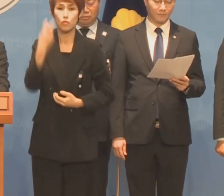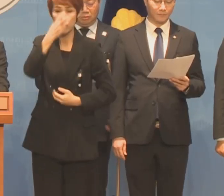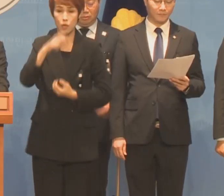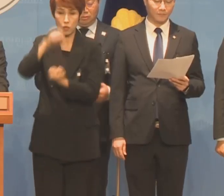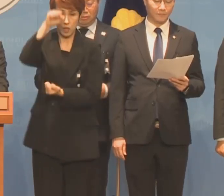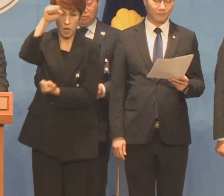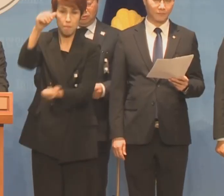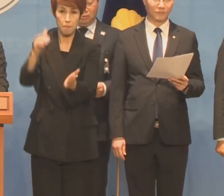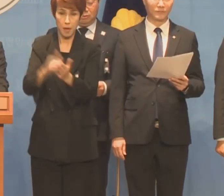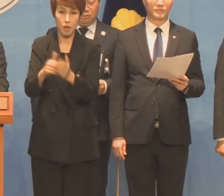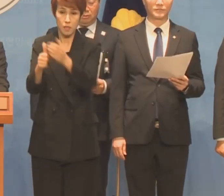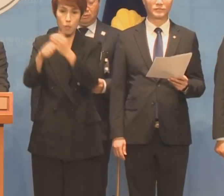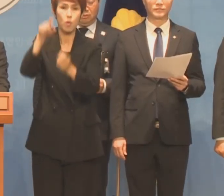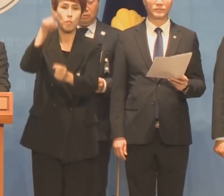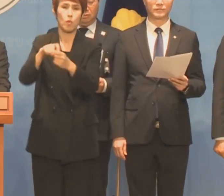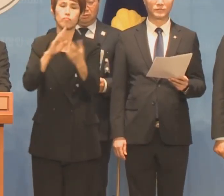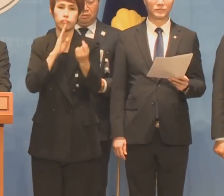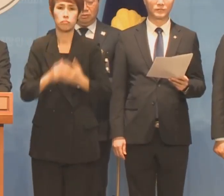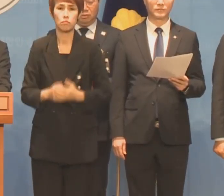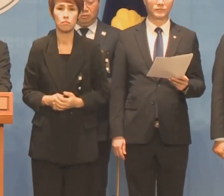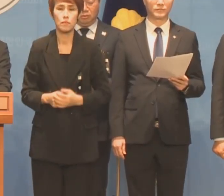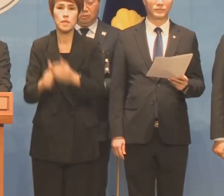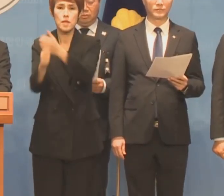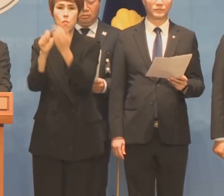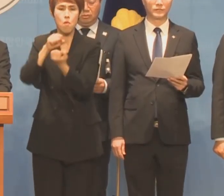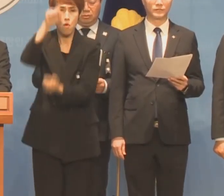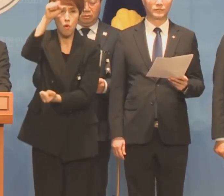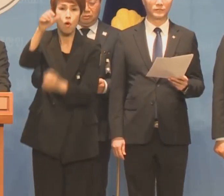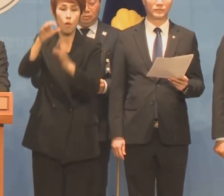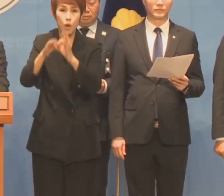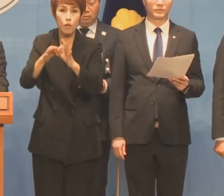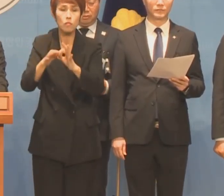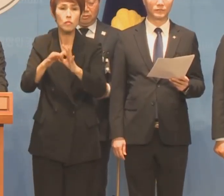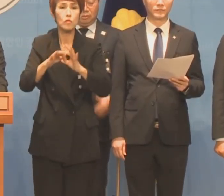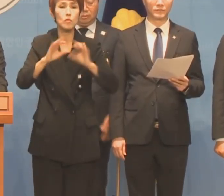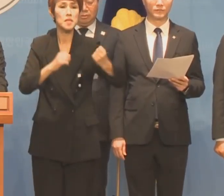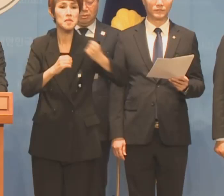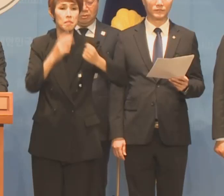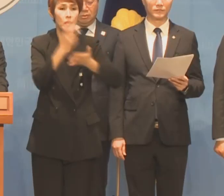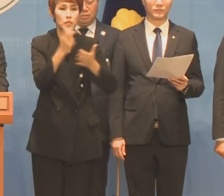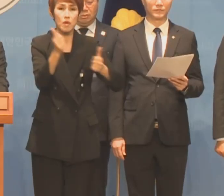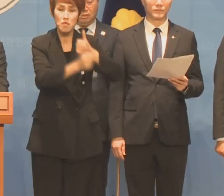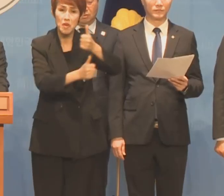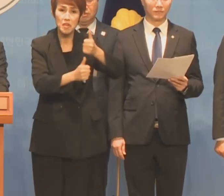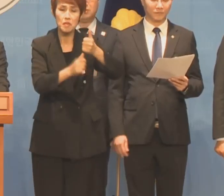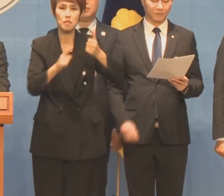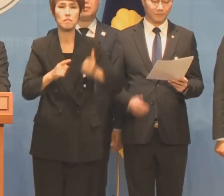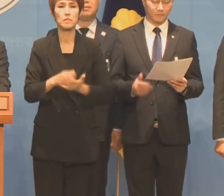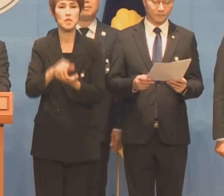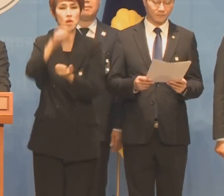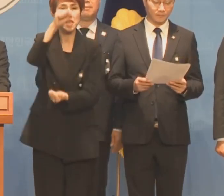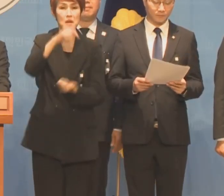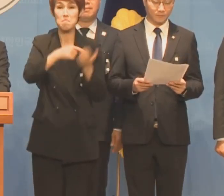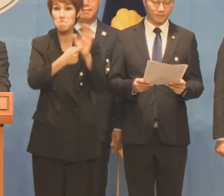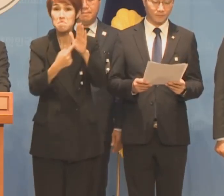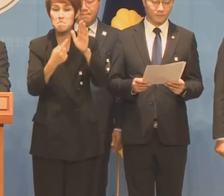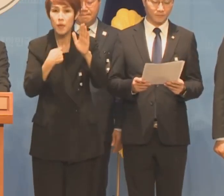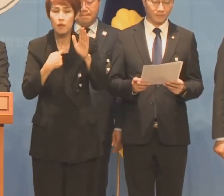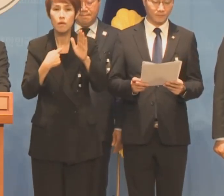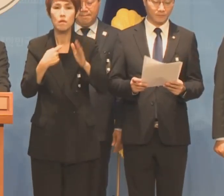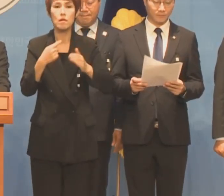수순입니다. 이러한 체포영장 발부에 대해 국민의힘 법사위원들은 영장을 발부한 판사를 겁박하고